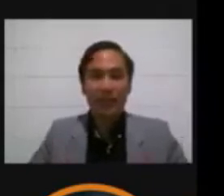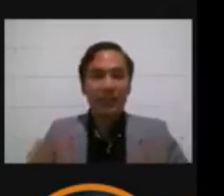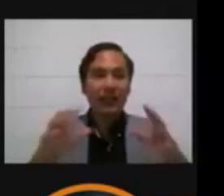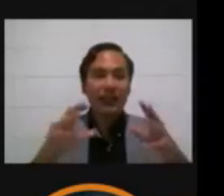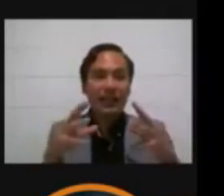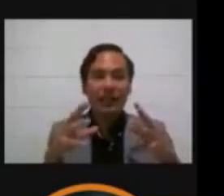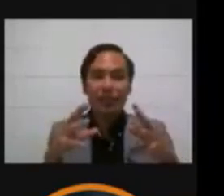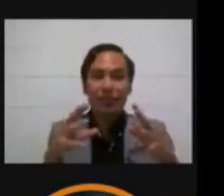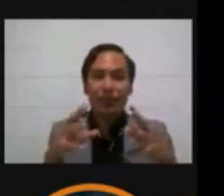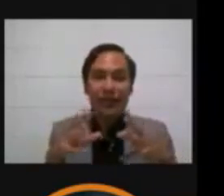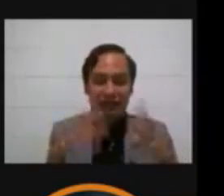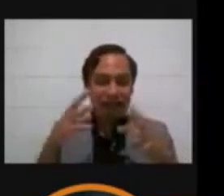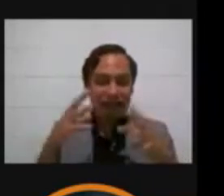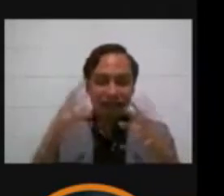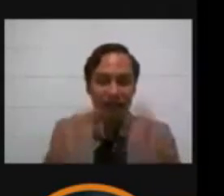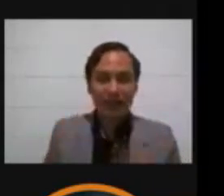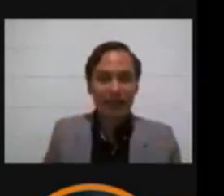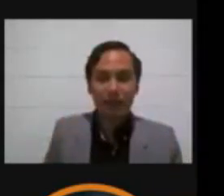y quisiera como,